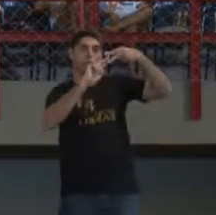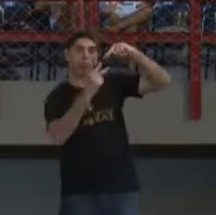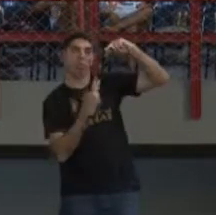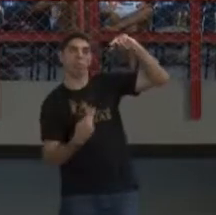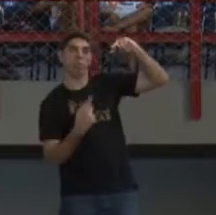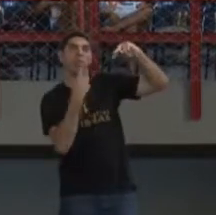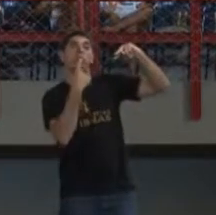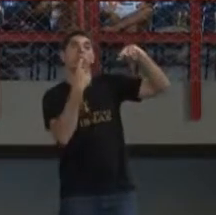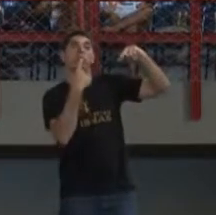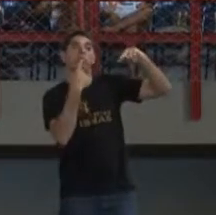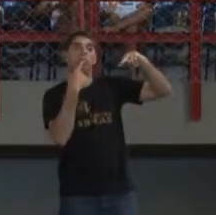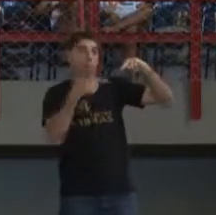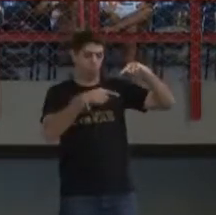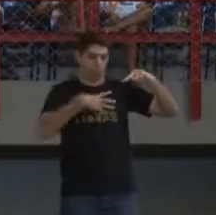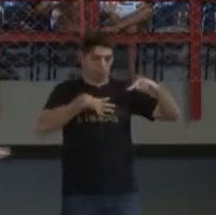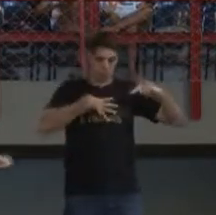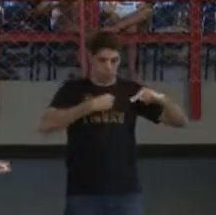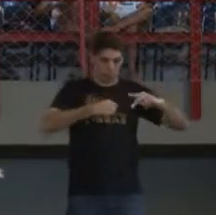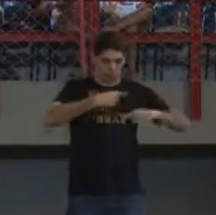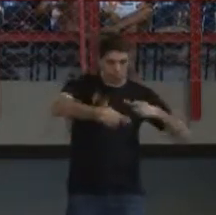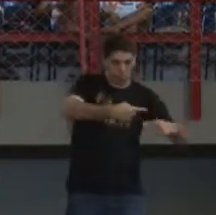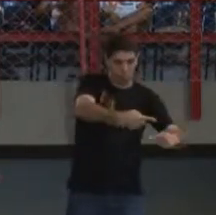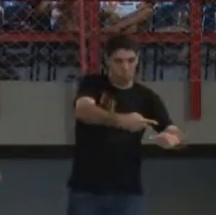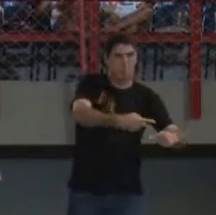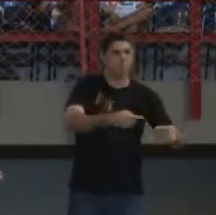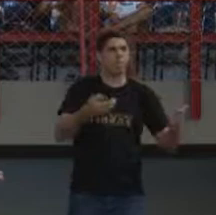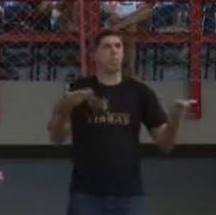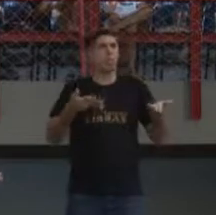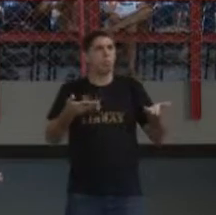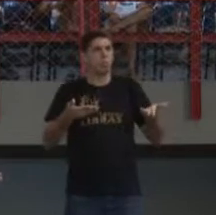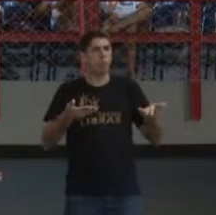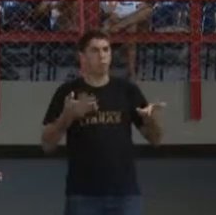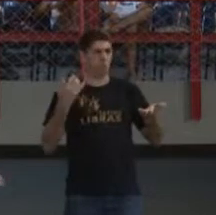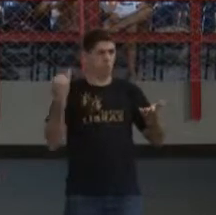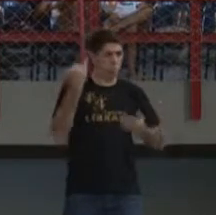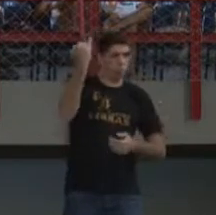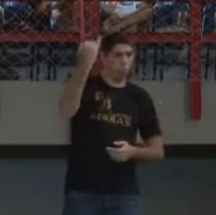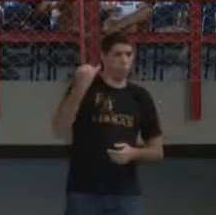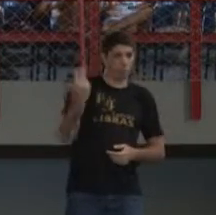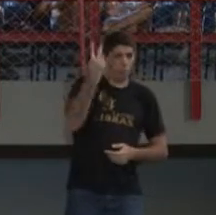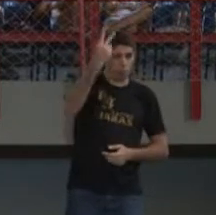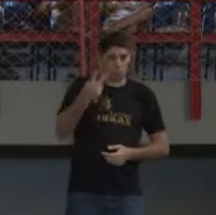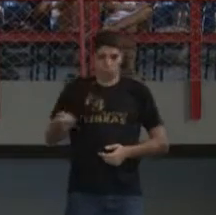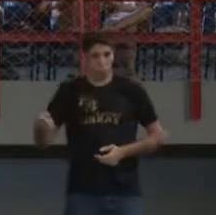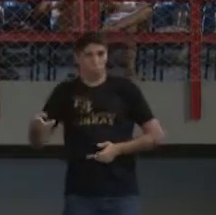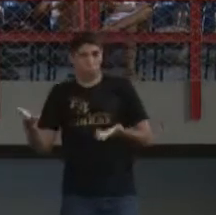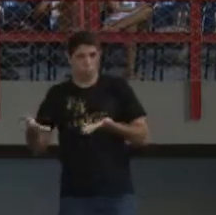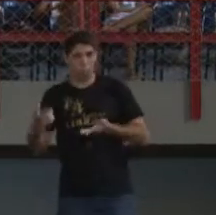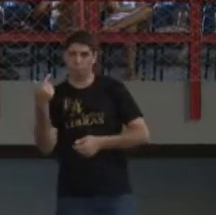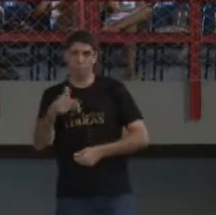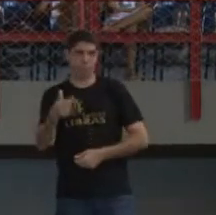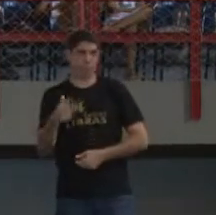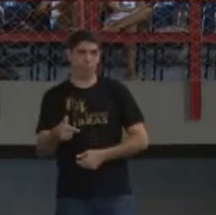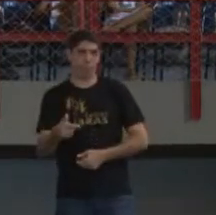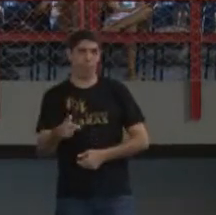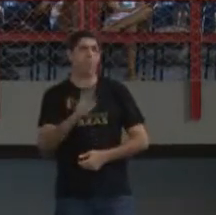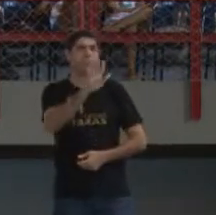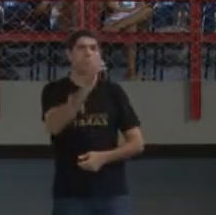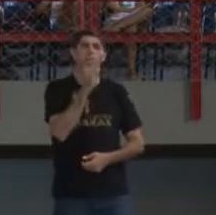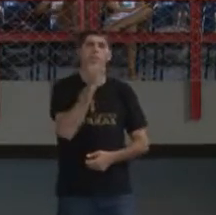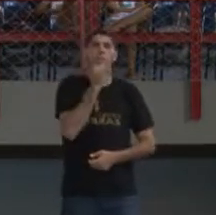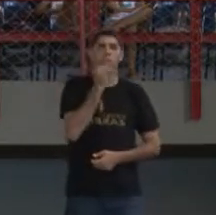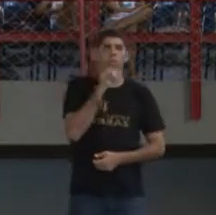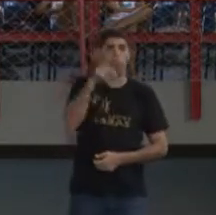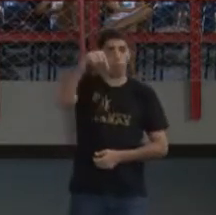sanguínea. Hoje essa questão sanguínea não tem mais nada a ver, porque no mundo capitalista, um pobre pode ser